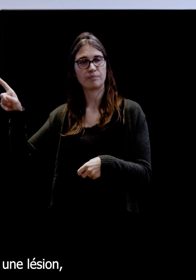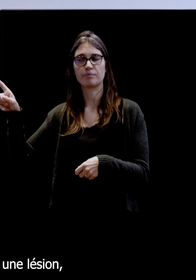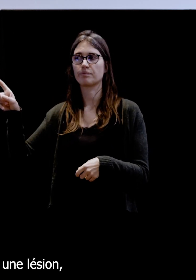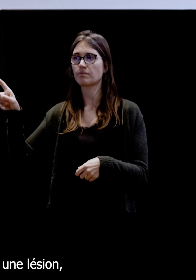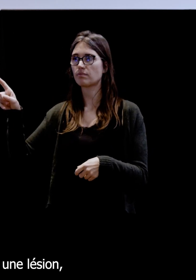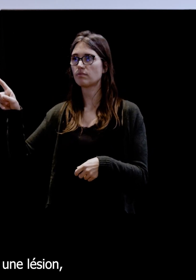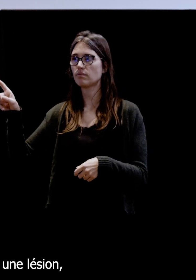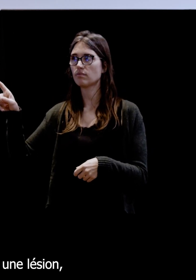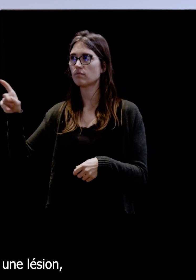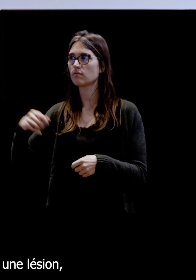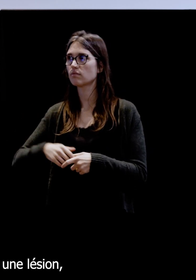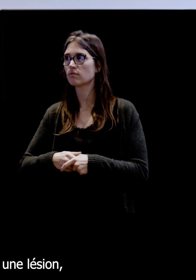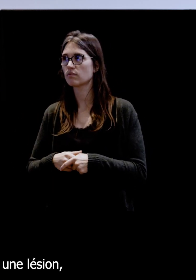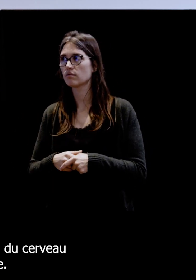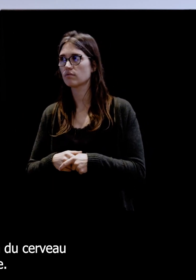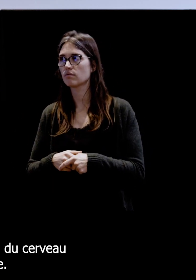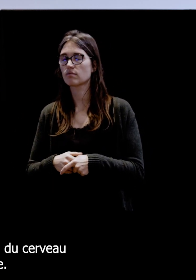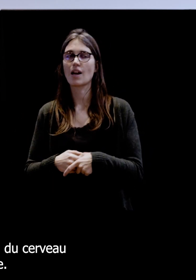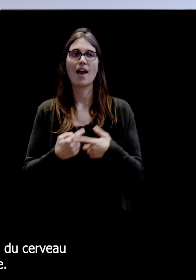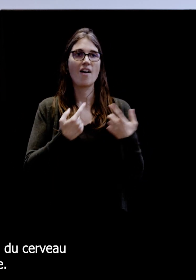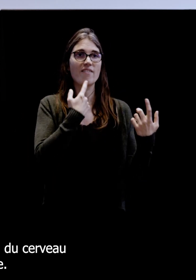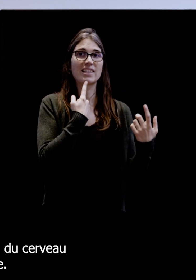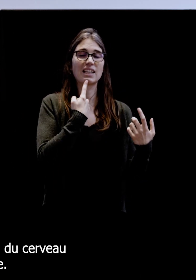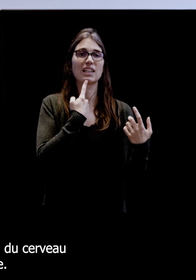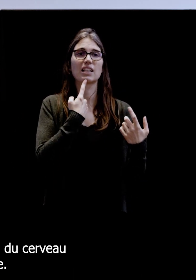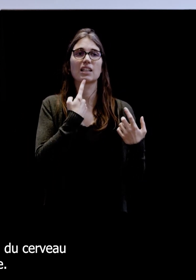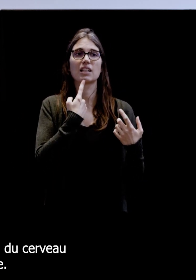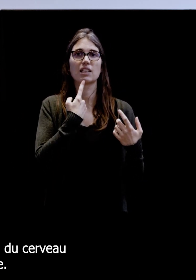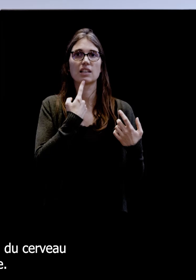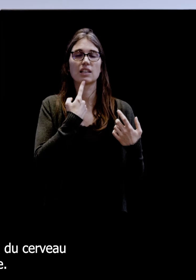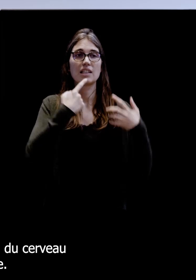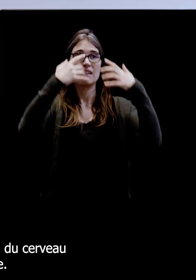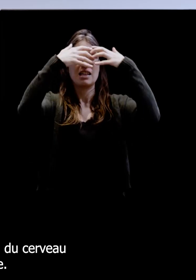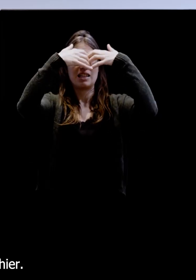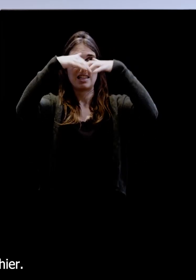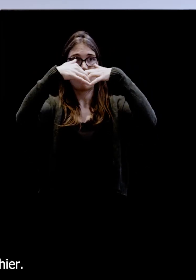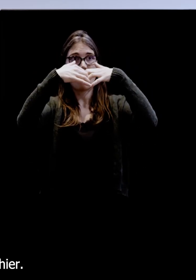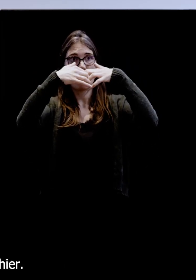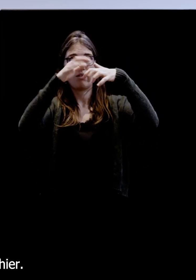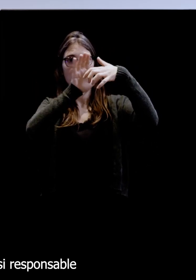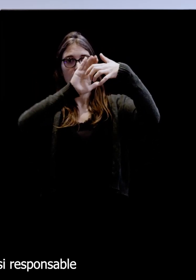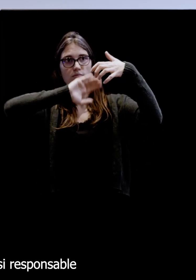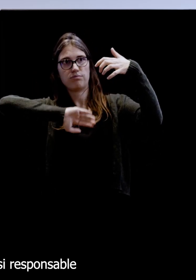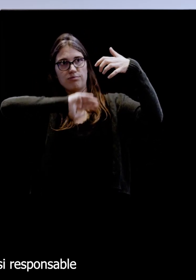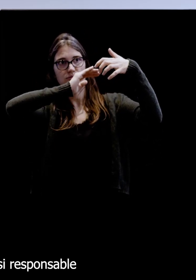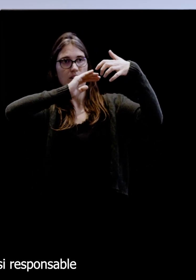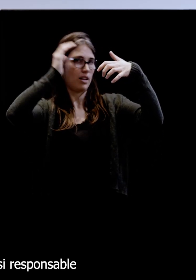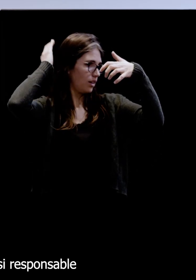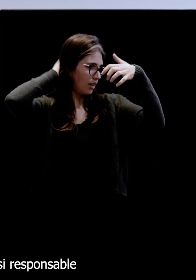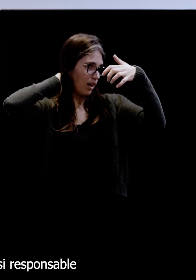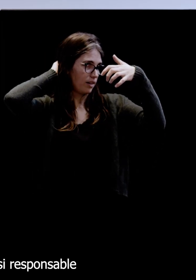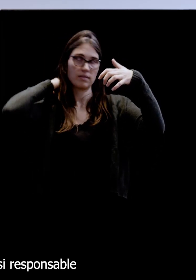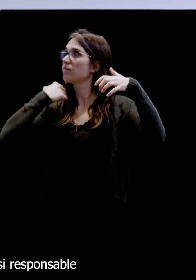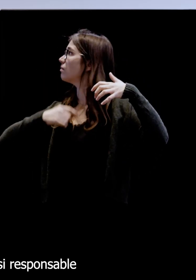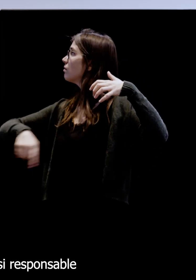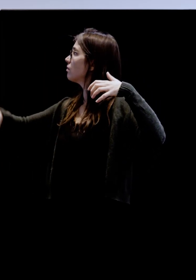une lésion, une malfinition de la région du cerveau la plus antérieure, je vous en ai parlé hier, le rhinencéphale, qui